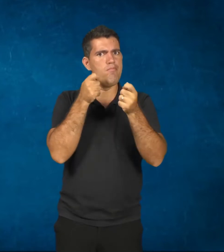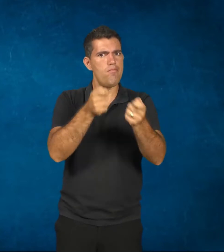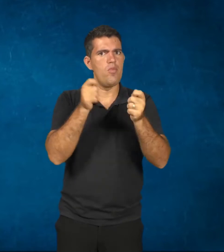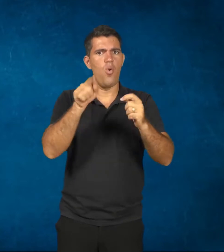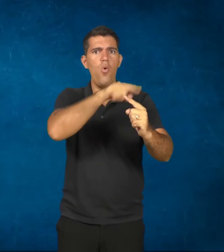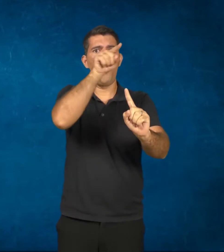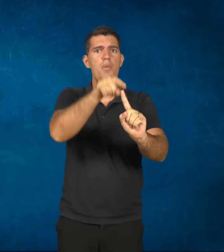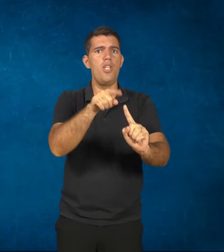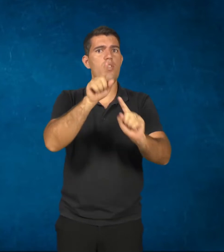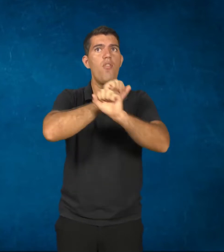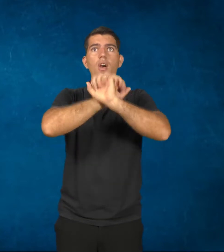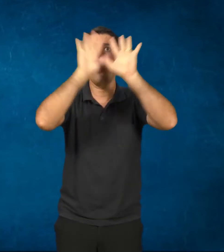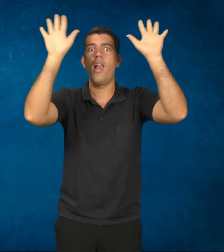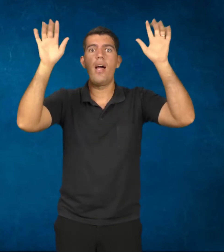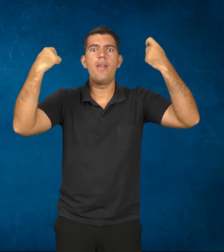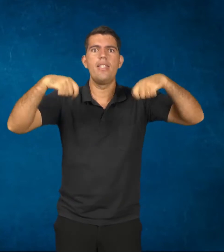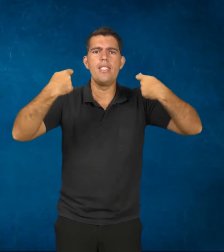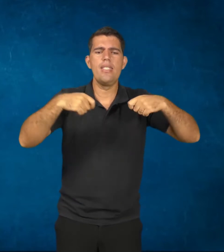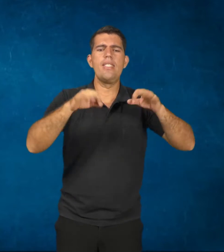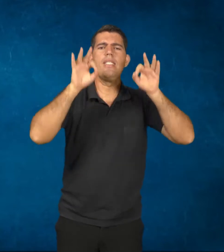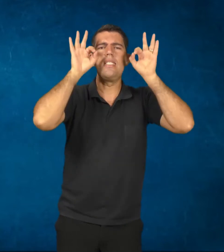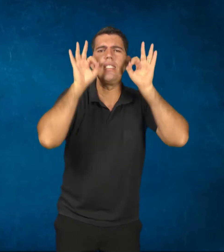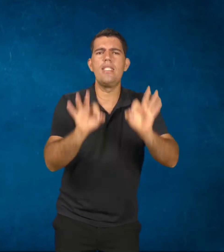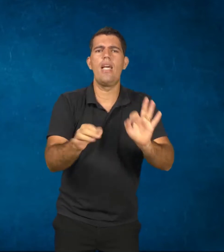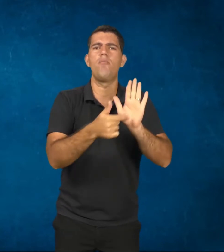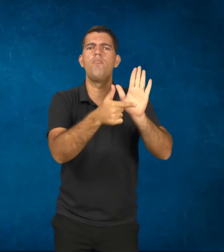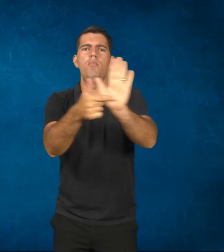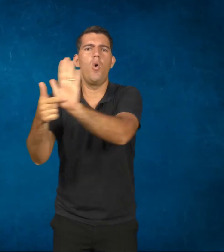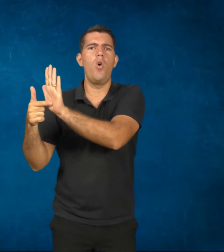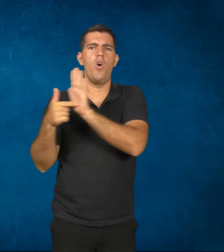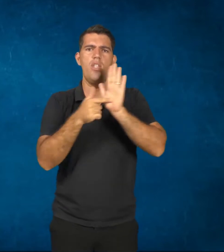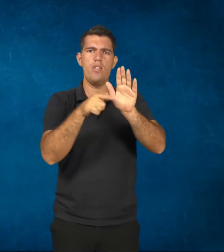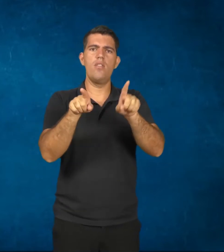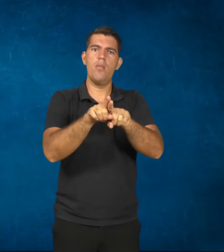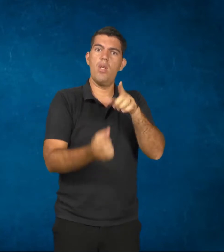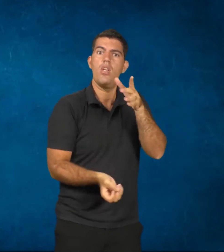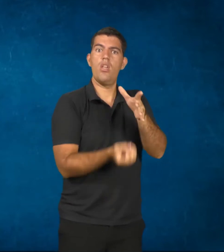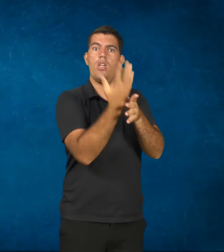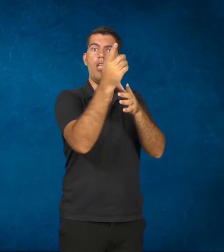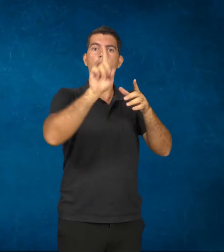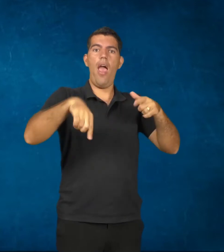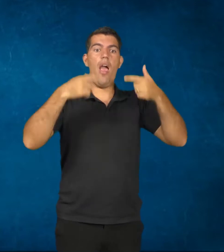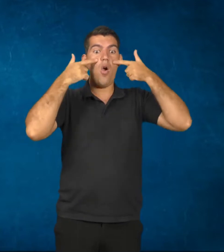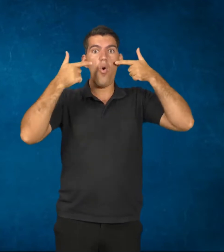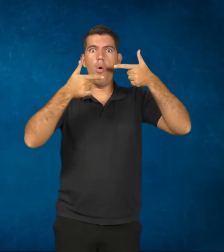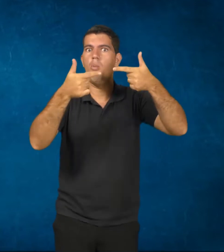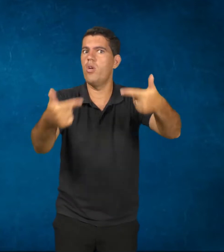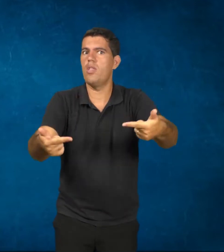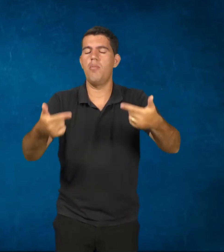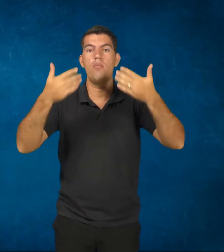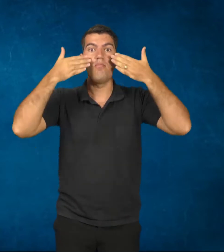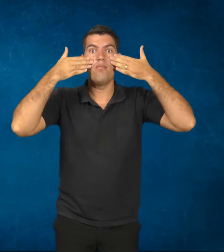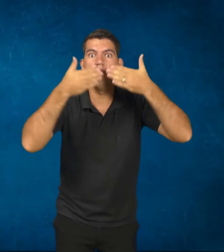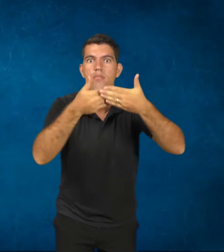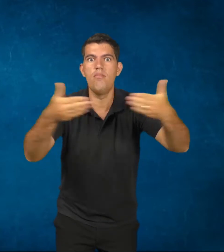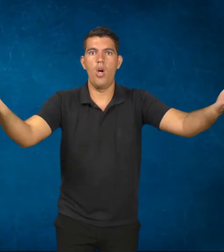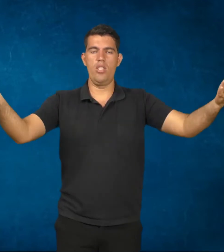objetivos devem ser claramente definidos e estabelecidos em termos de comportamento explícito. Esta orientação